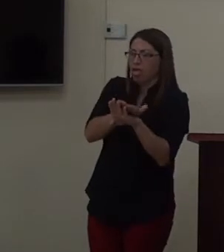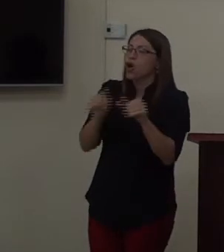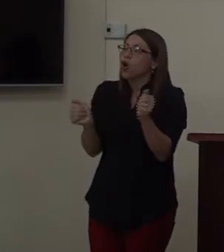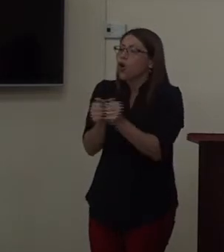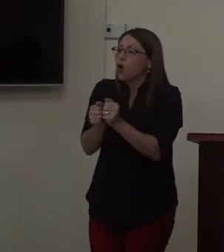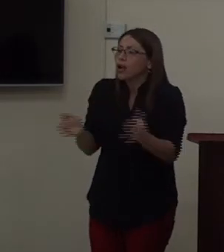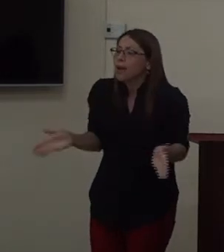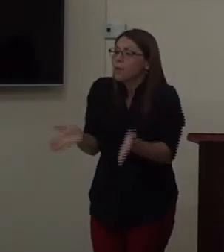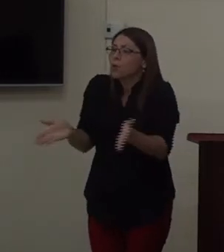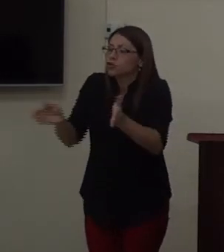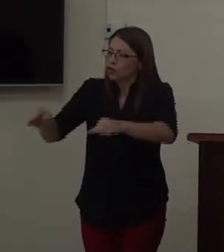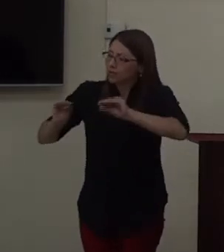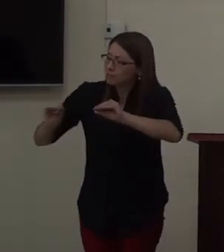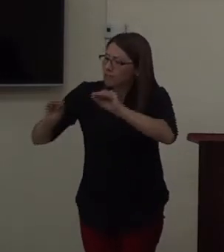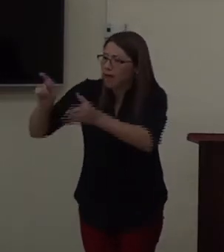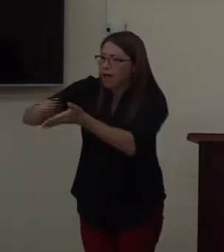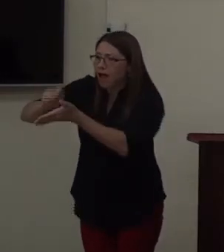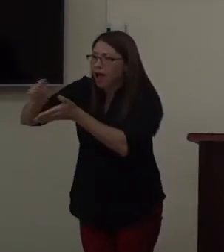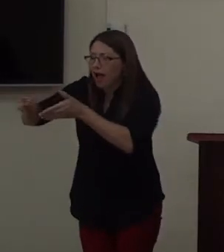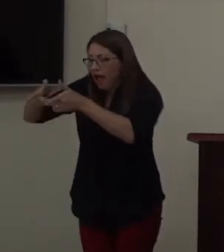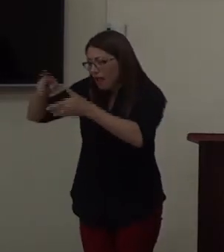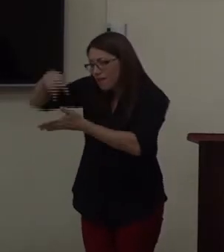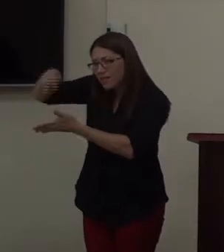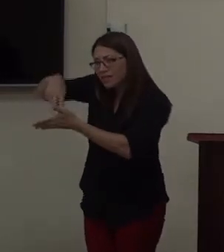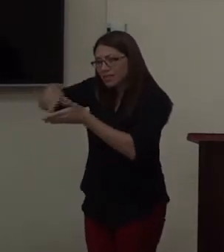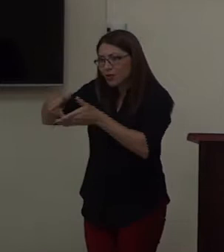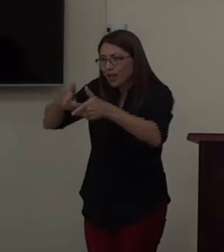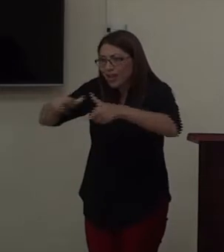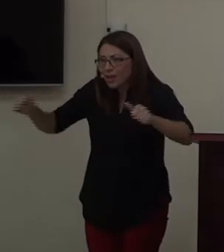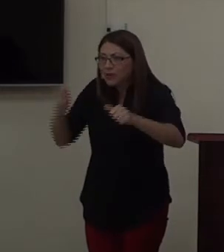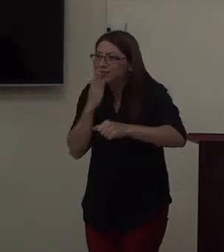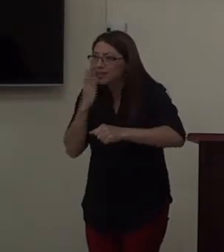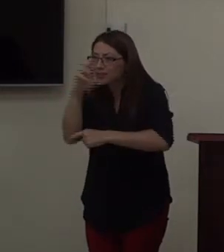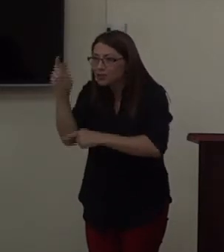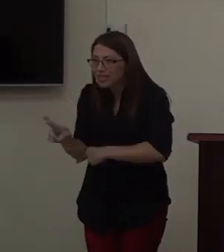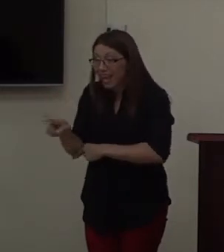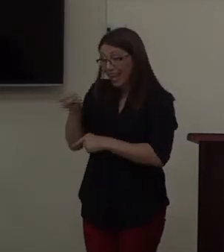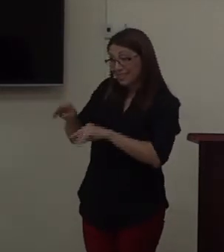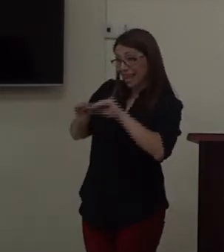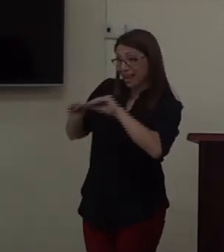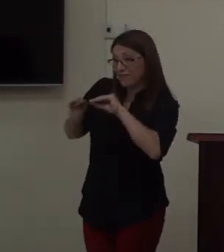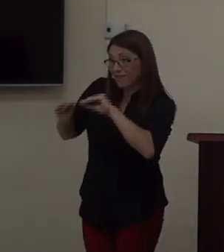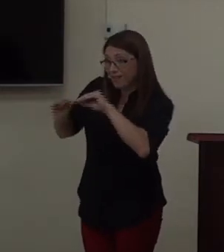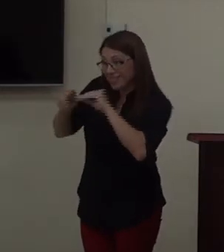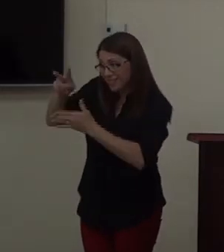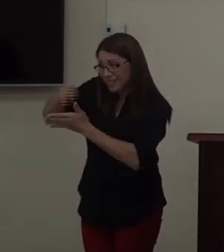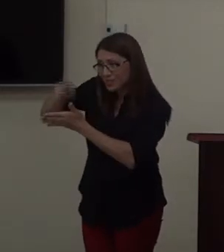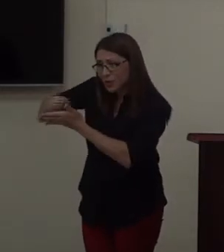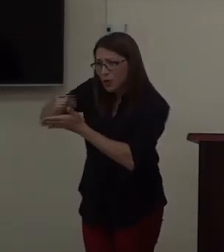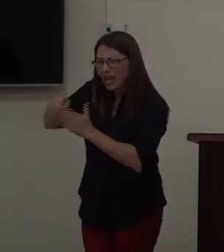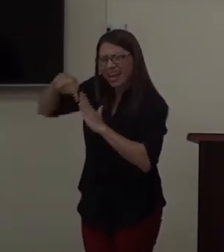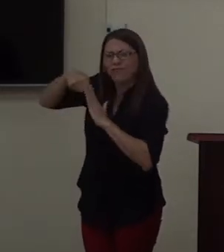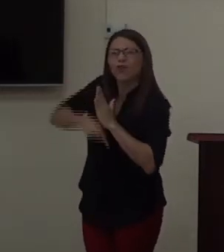promoción de la alfabetización en las lenguas indígenas de Costa Rica, que era una alfabetización que en el fondo lo que buscaba era la